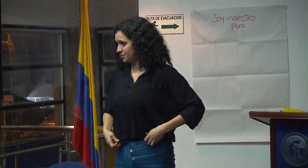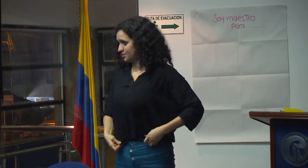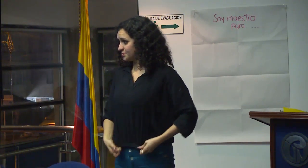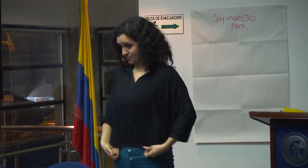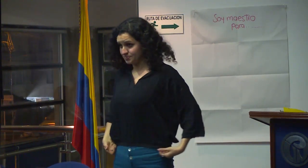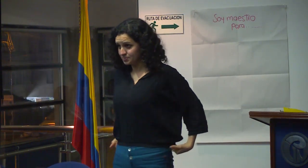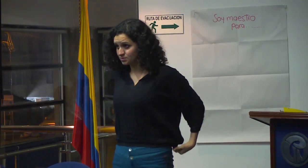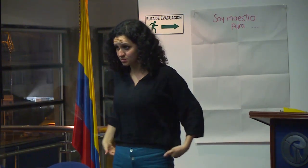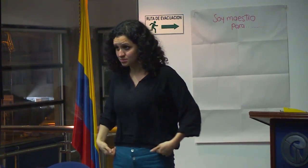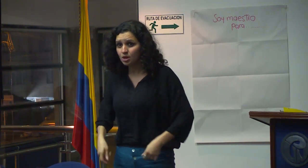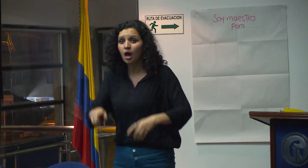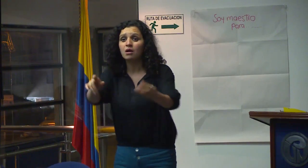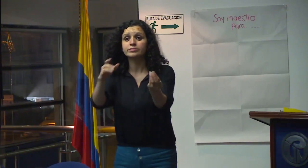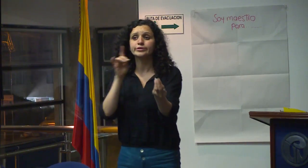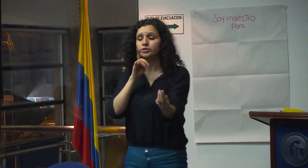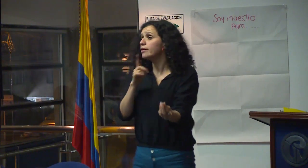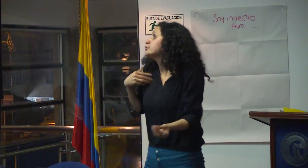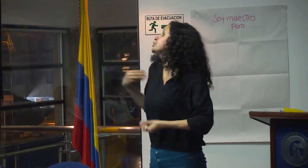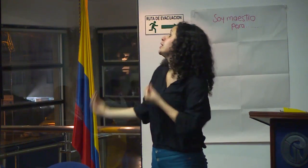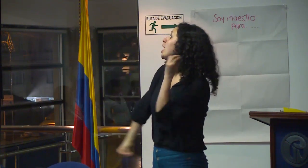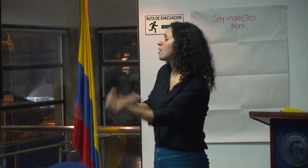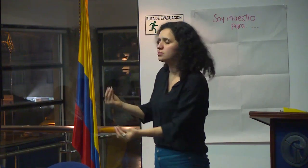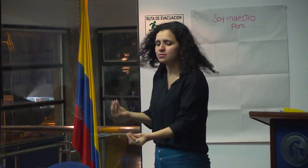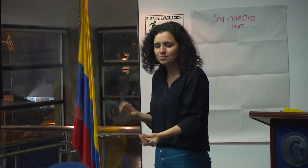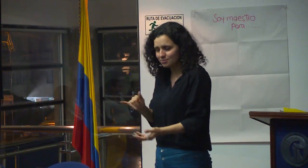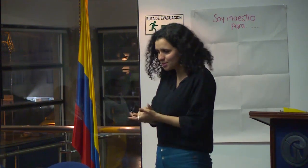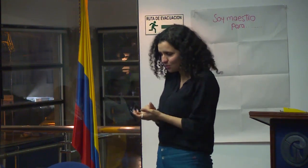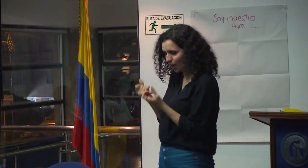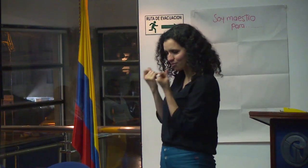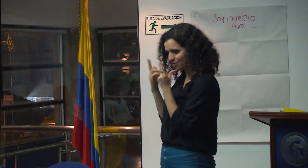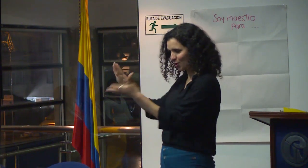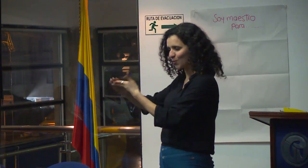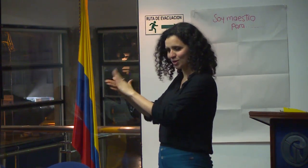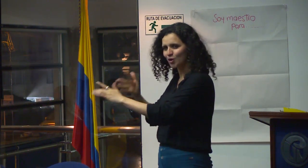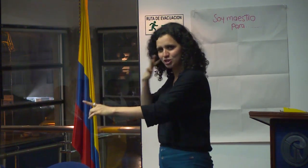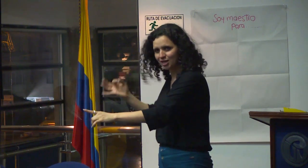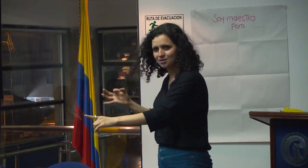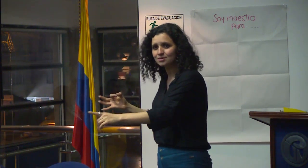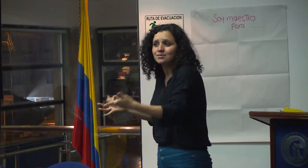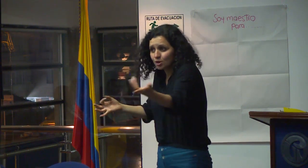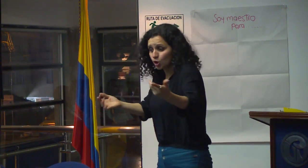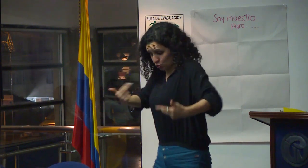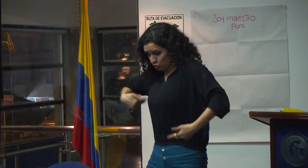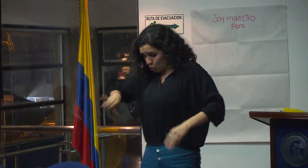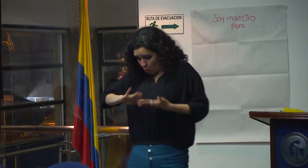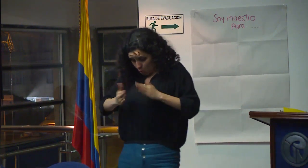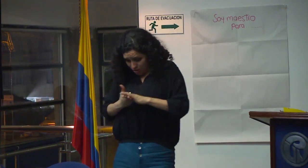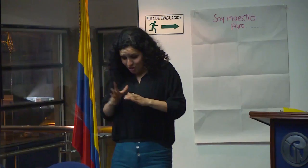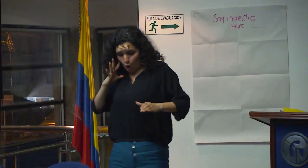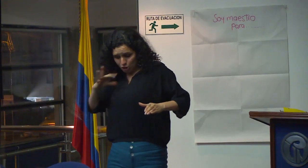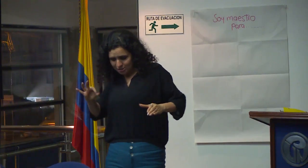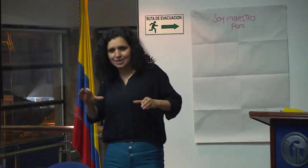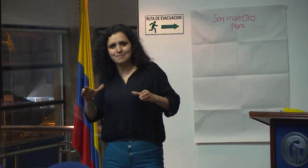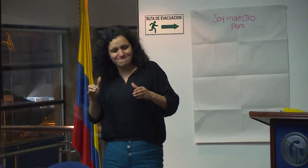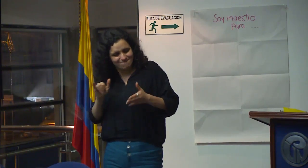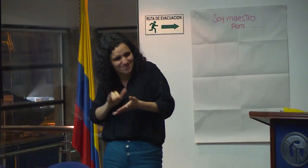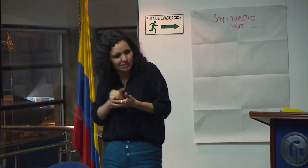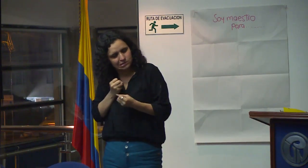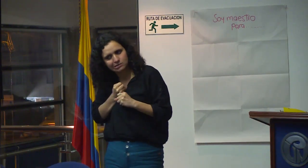¿Qué hacen con nosotros? Entendernos, comprendernos y transformar. ¿Sí? Porque así como nosotros también hemos tratado de hacer el ejercicio